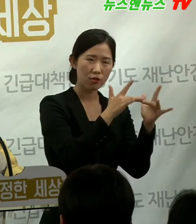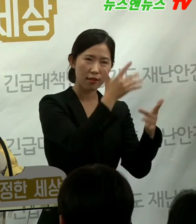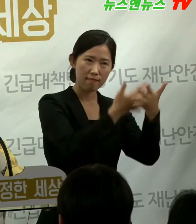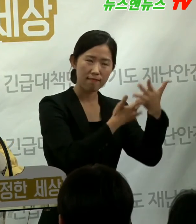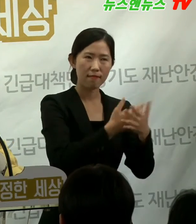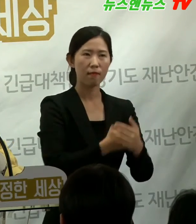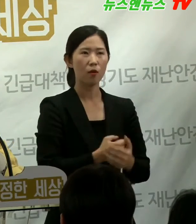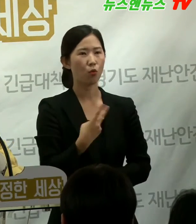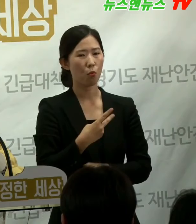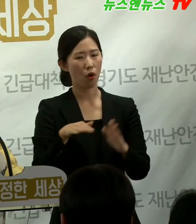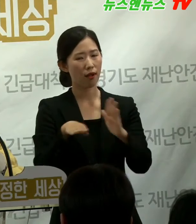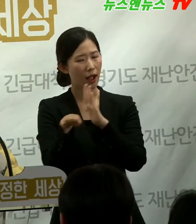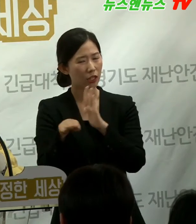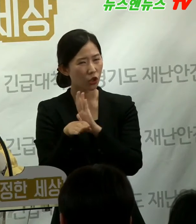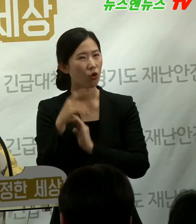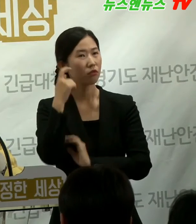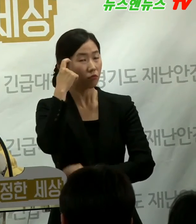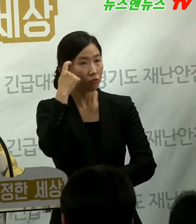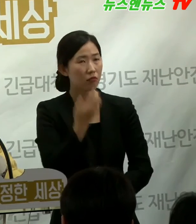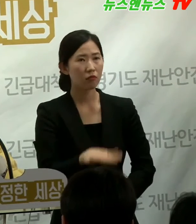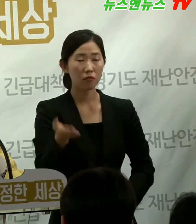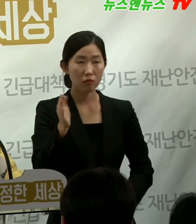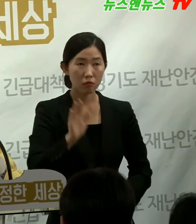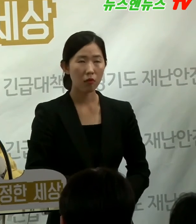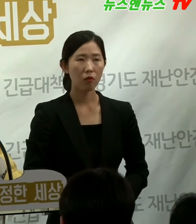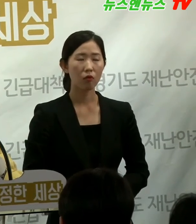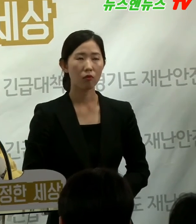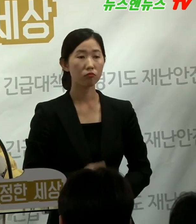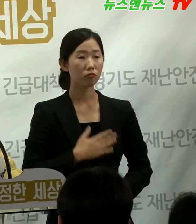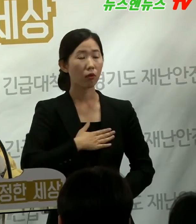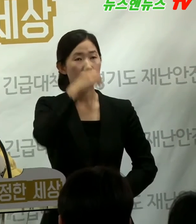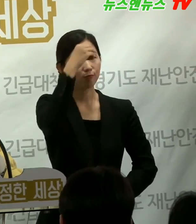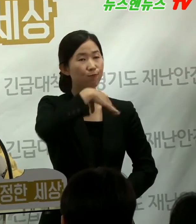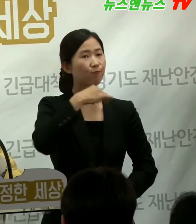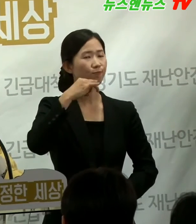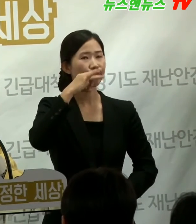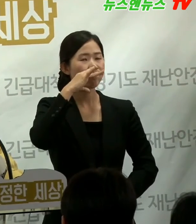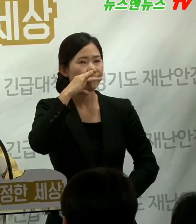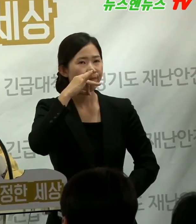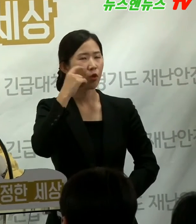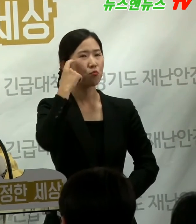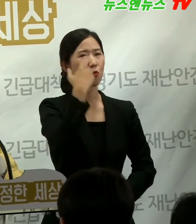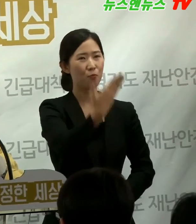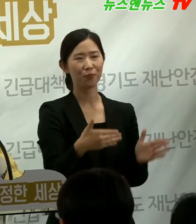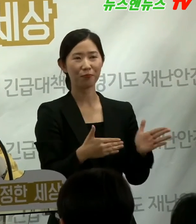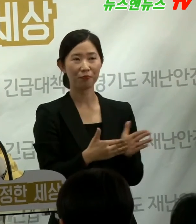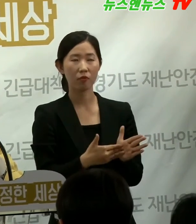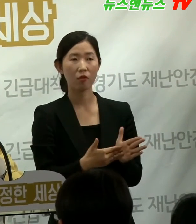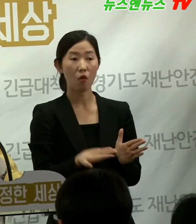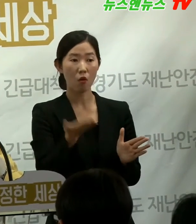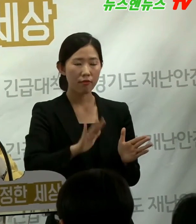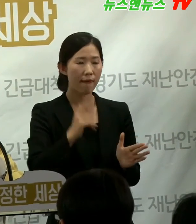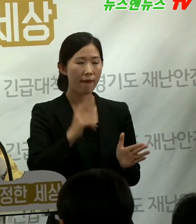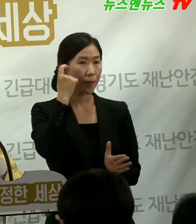있어서 의견을 한번 진짜 들어 물어본 겁니다. 근데 다양한 의견이 나왔고 그 중에